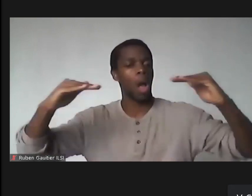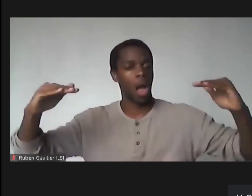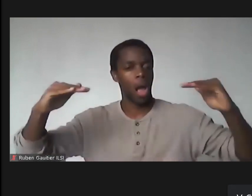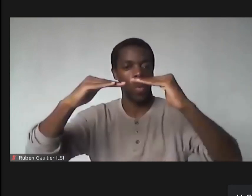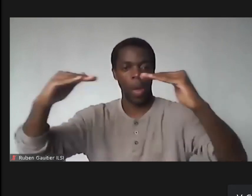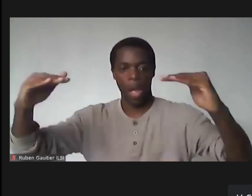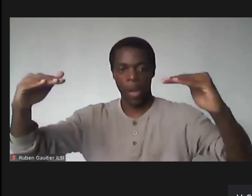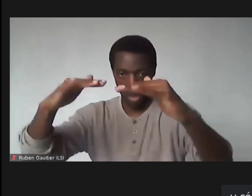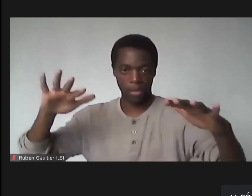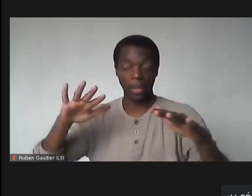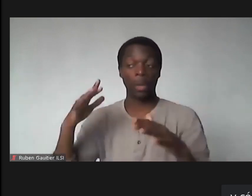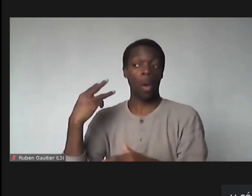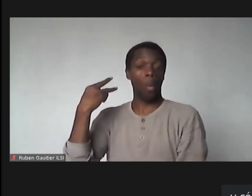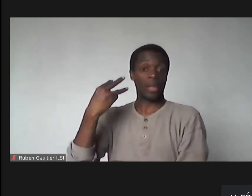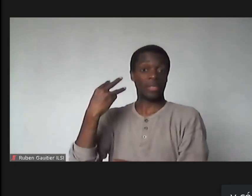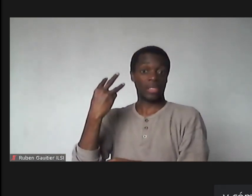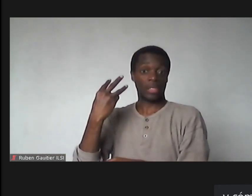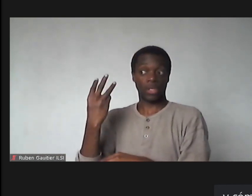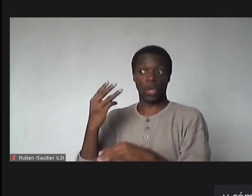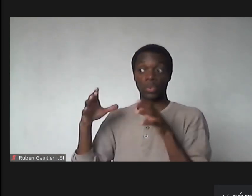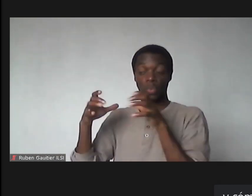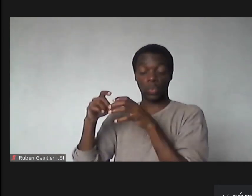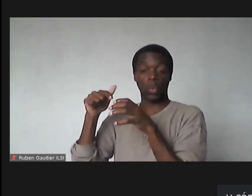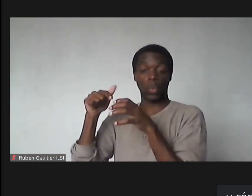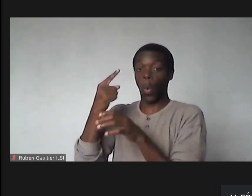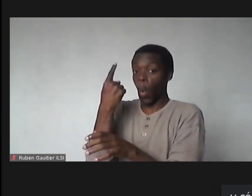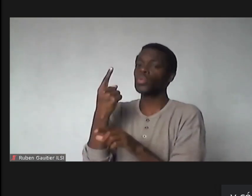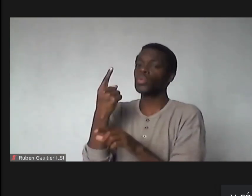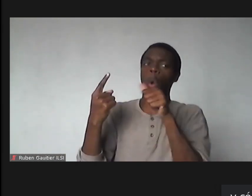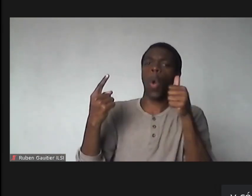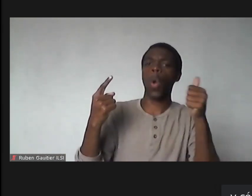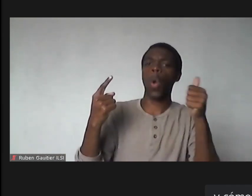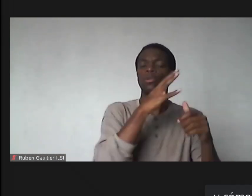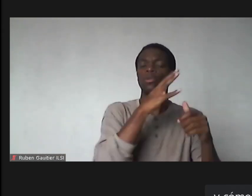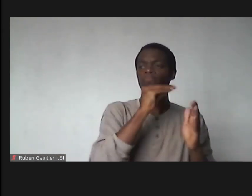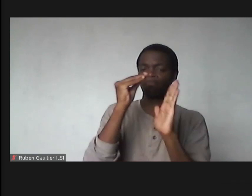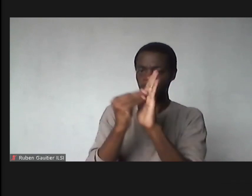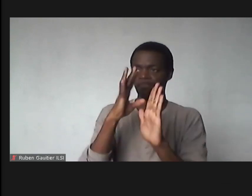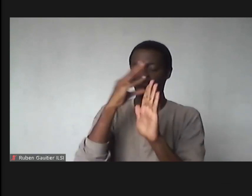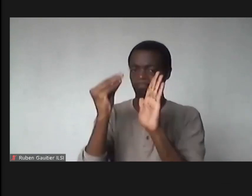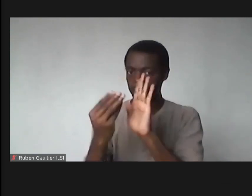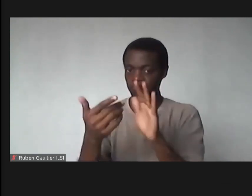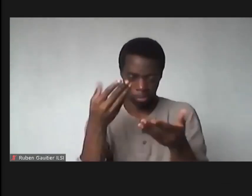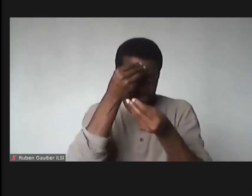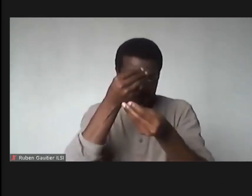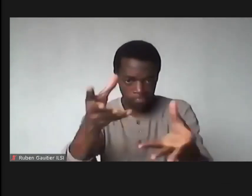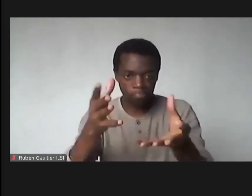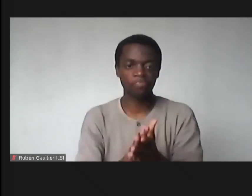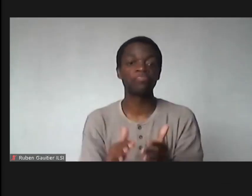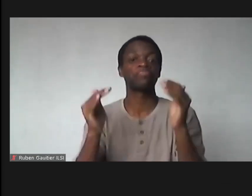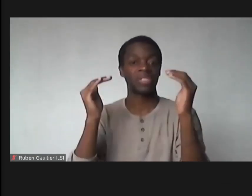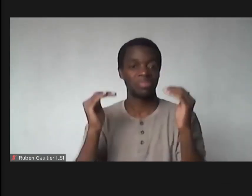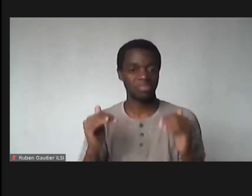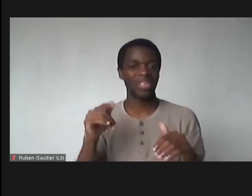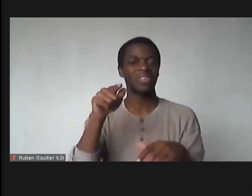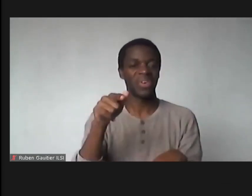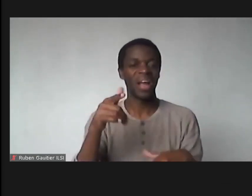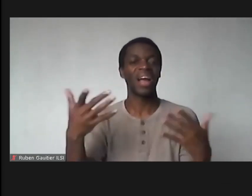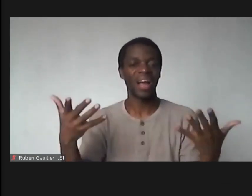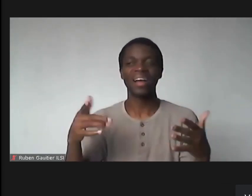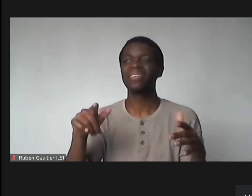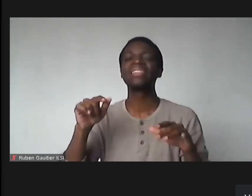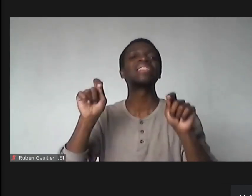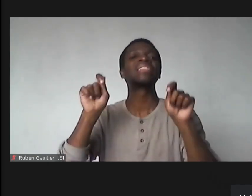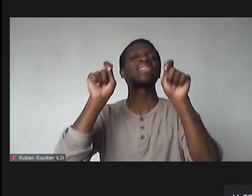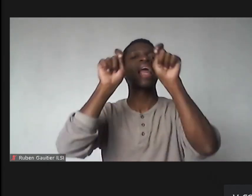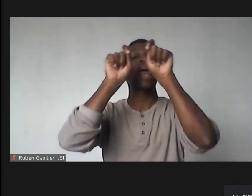también. Después pensar para qué sirven esos datos y después el papel de los censos demográficos para